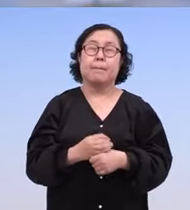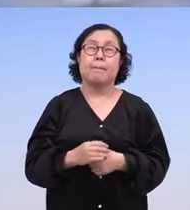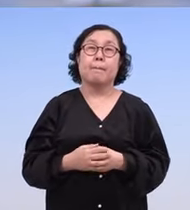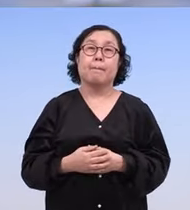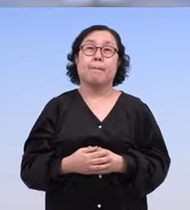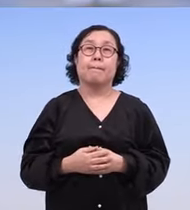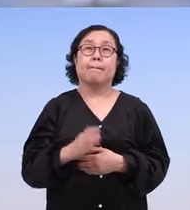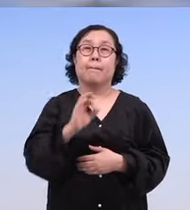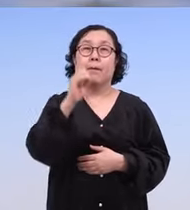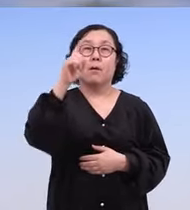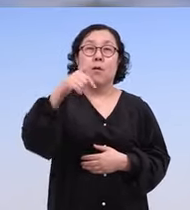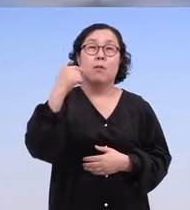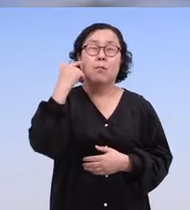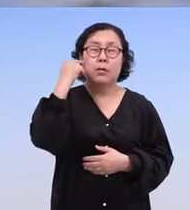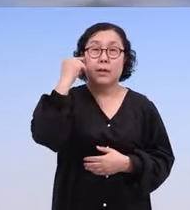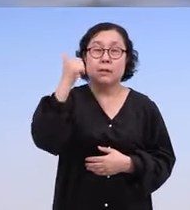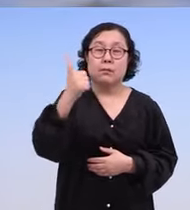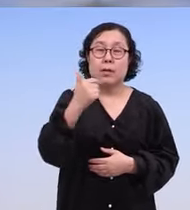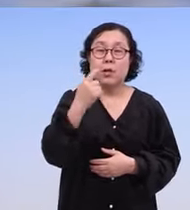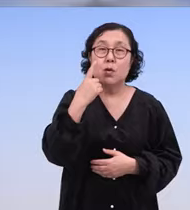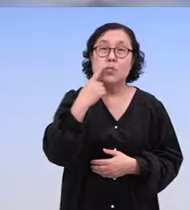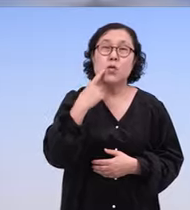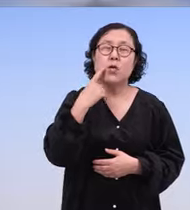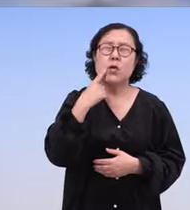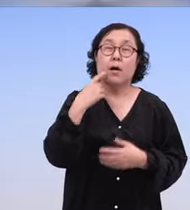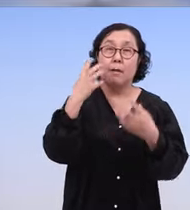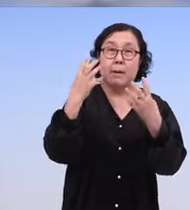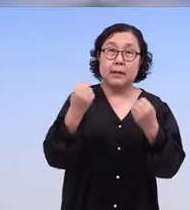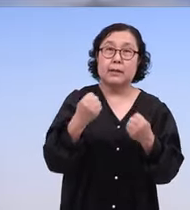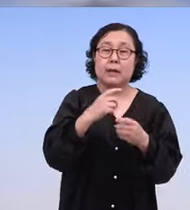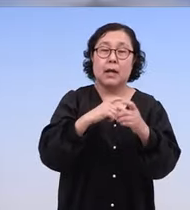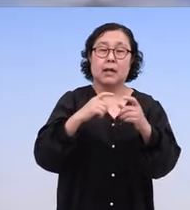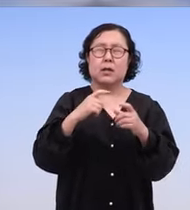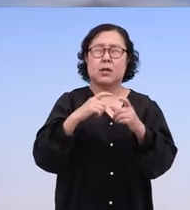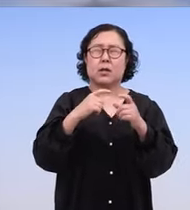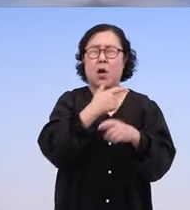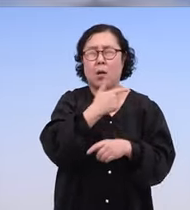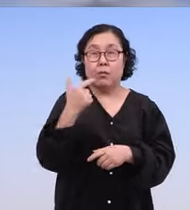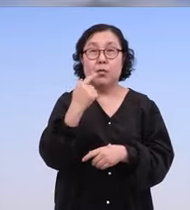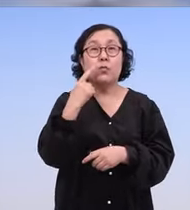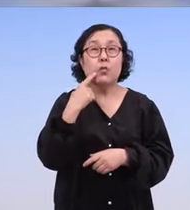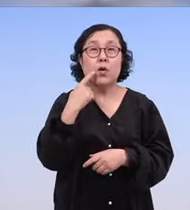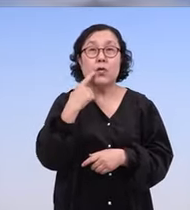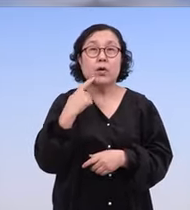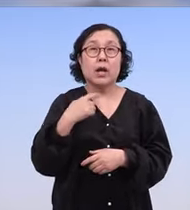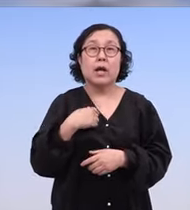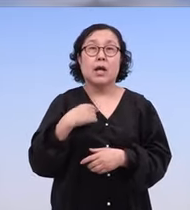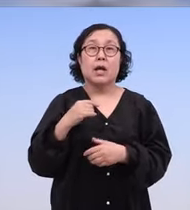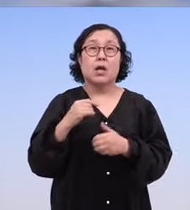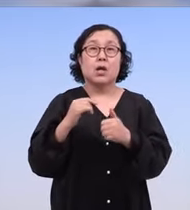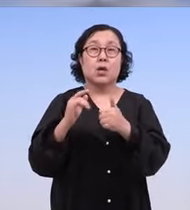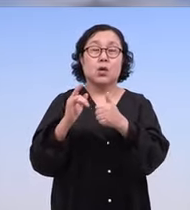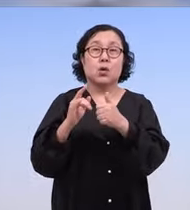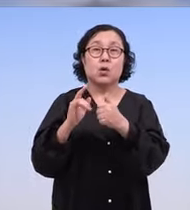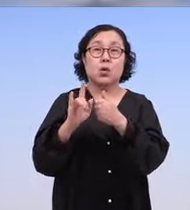저는 옥하는 목사님이 그 부러운 게 참 많은데, 그 중에 정말 부러운 게 목사님이